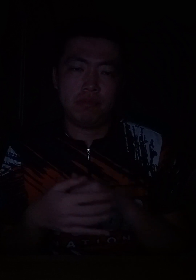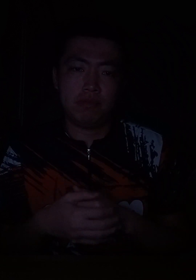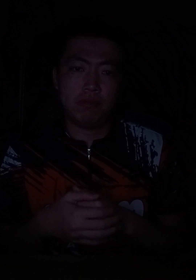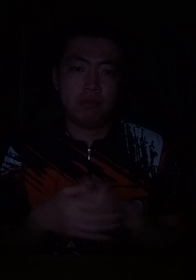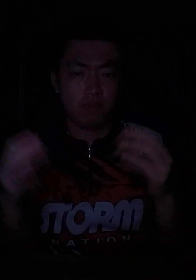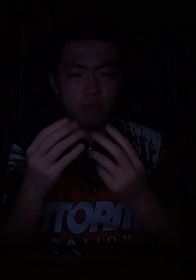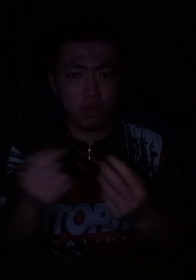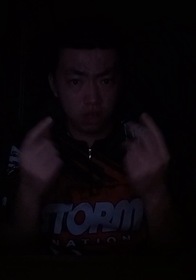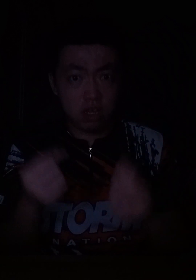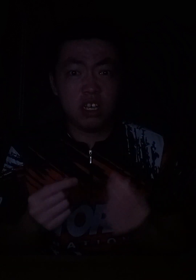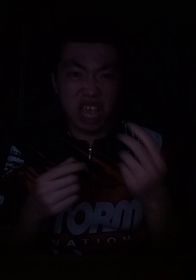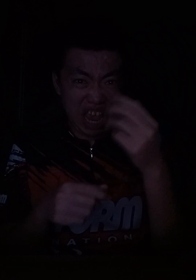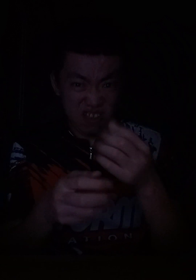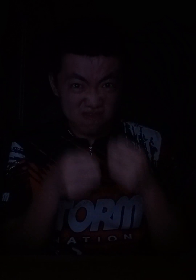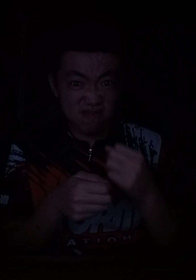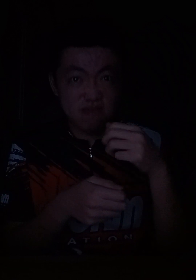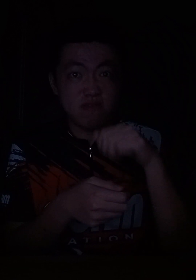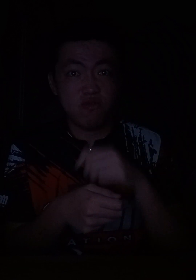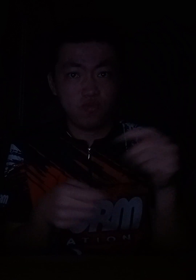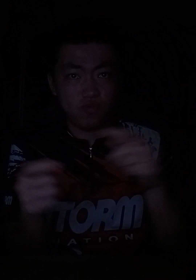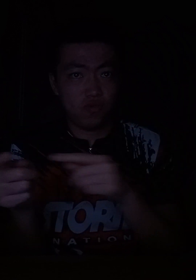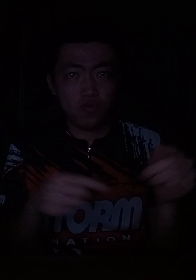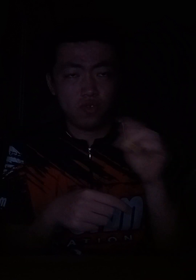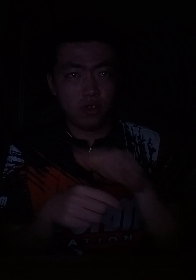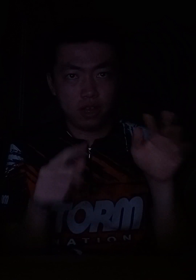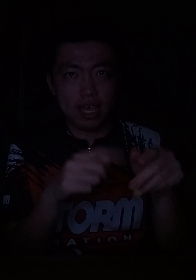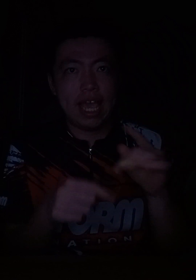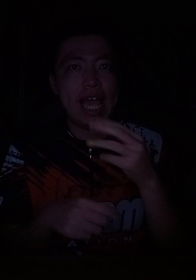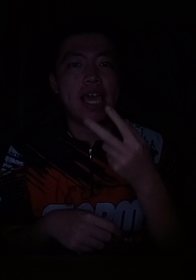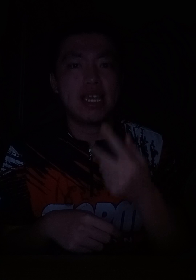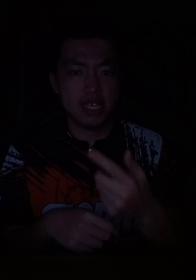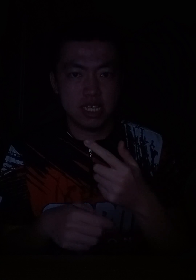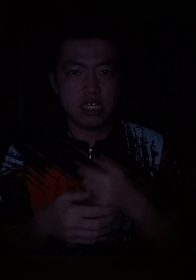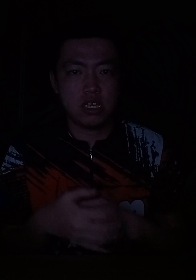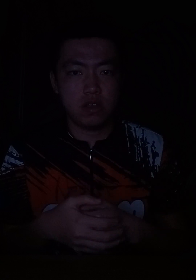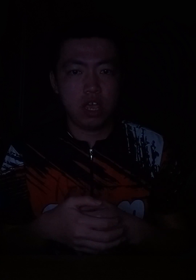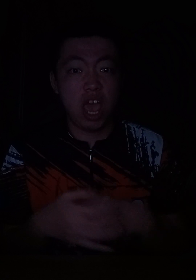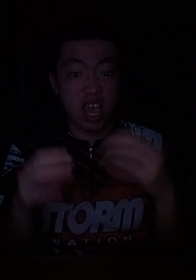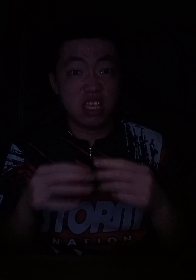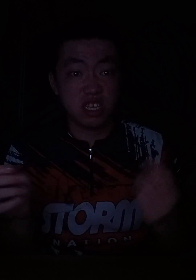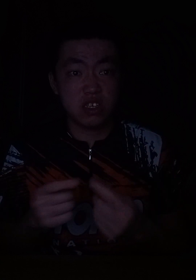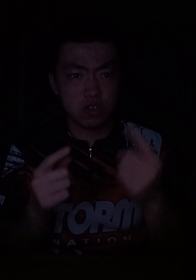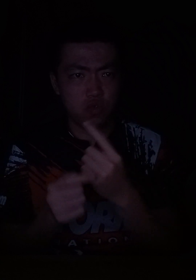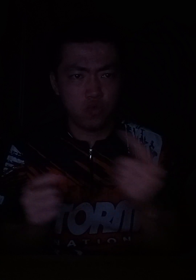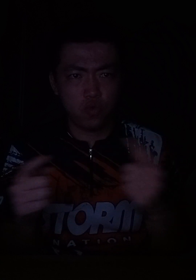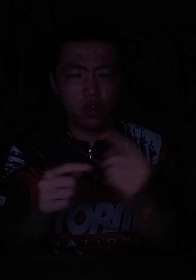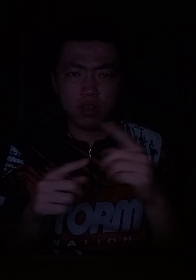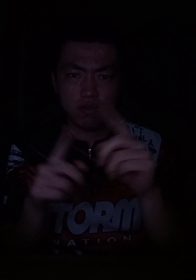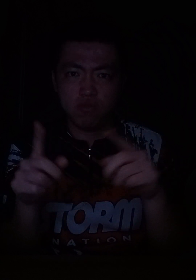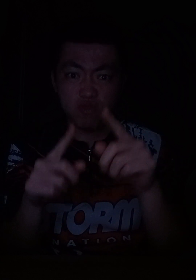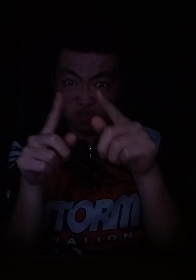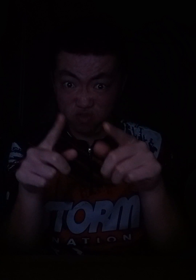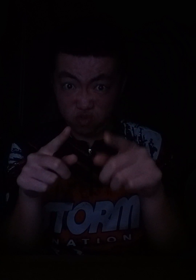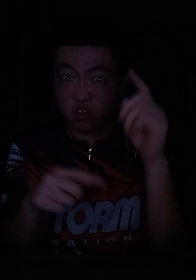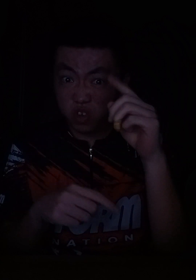승객들과 역무원들에 제압된 뒤 곧바로 경찰에 넘겨진 A씨. A씨는 다른 여성 승객이 휴대전화 소리가